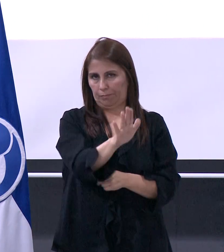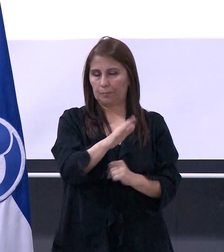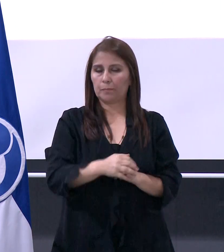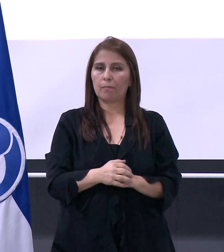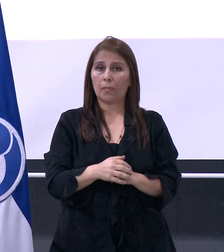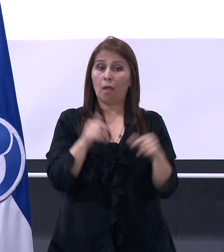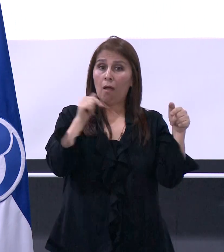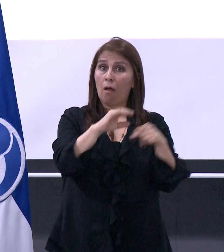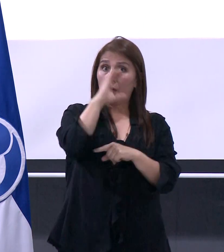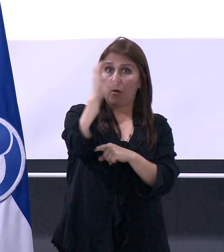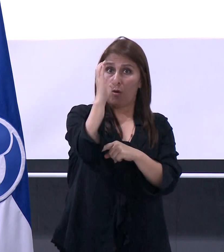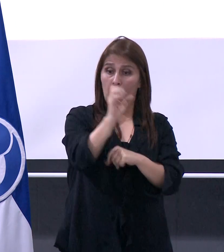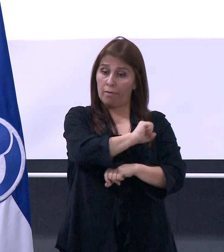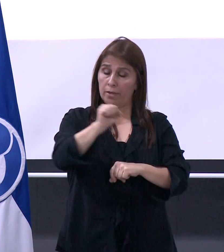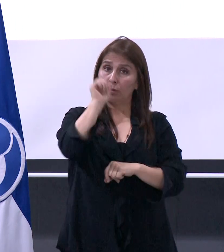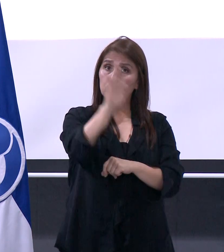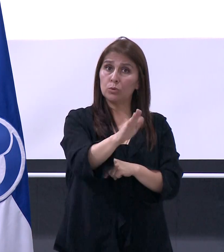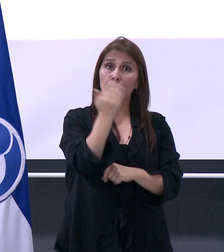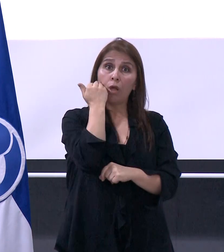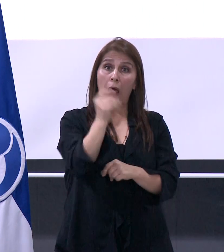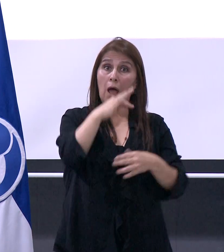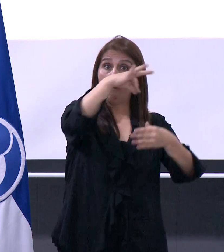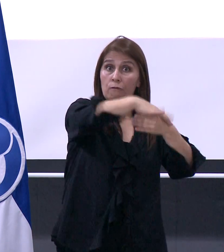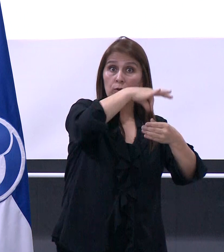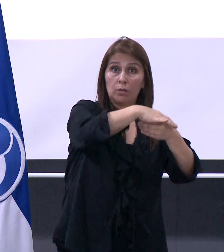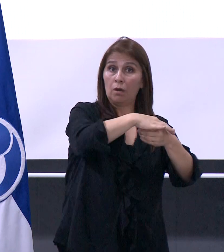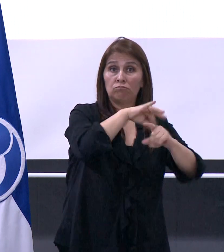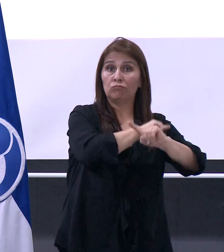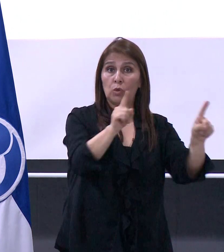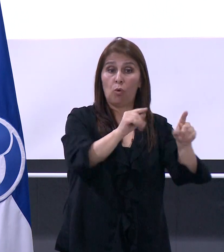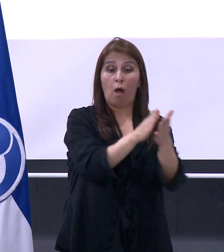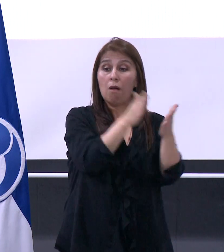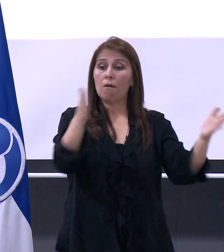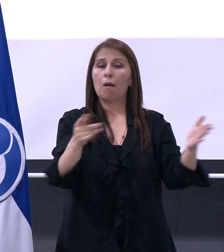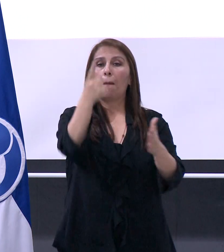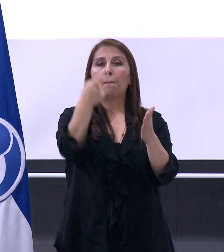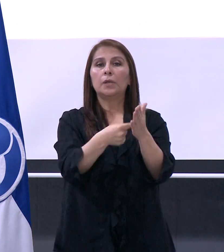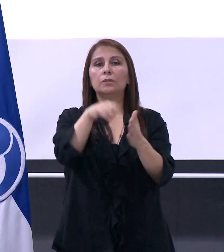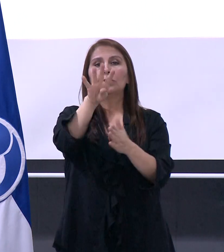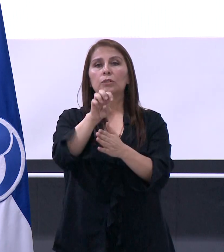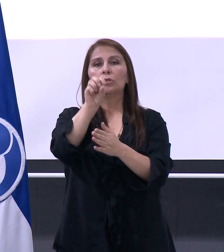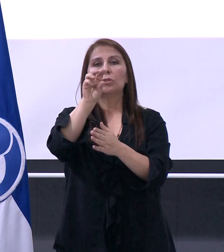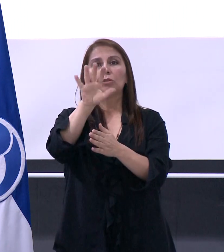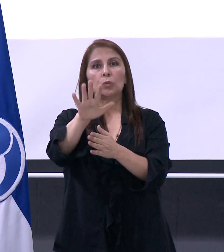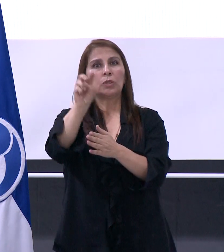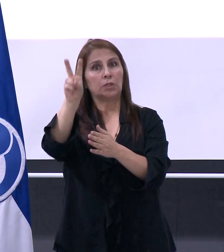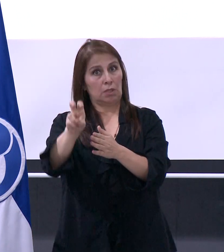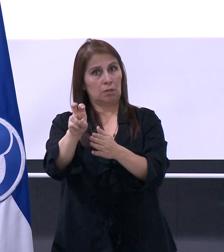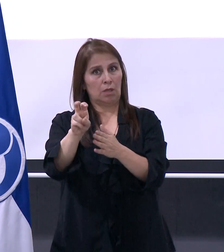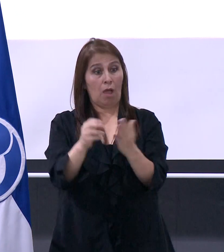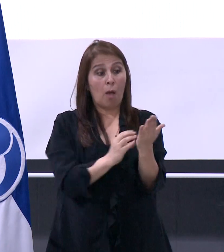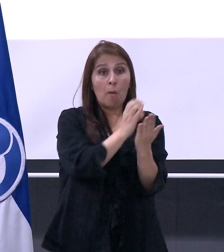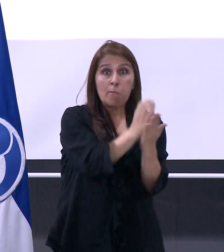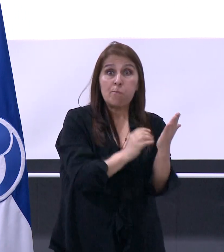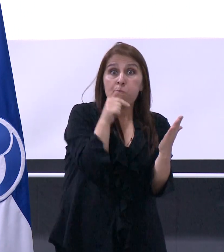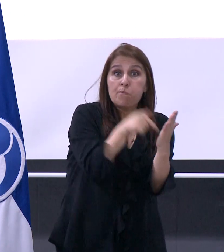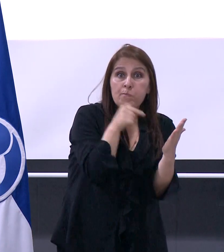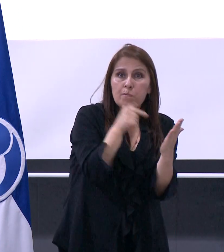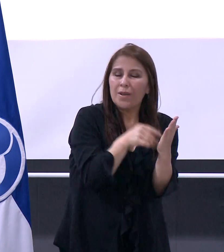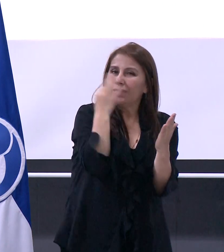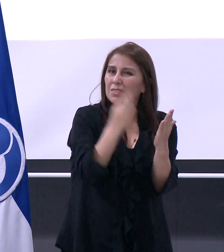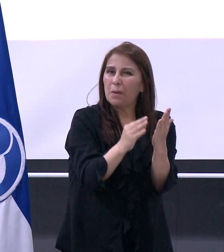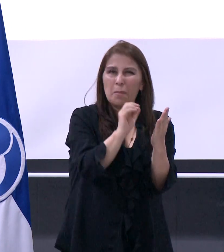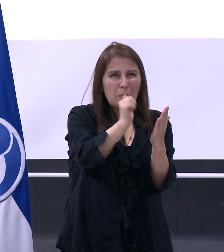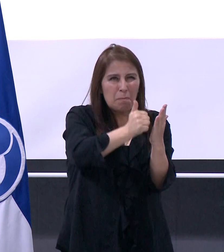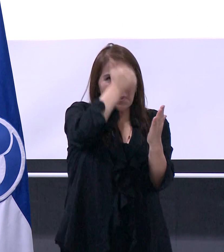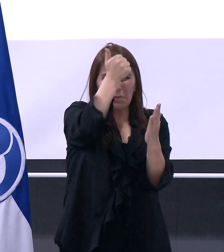contemplo el derecho a las mujeres de las mujeres al sufragio sino está 1957 en el pensum se incluyó desde el principio unas